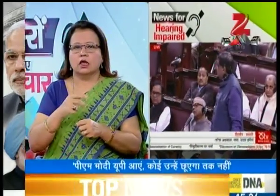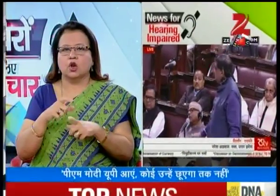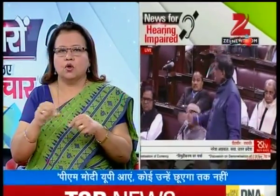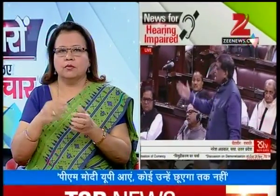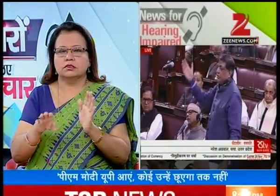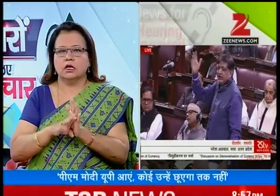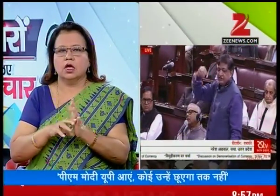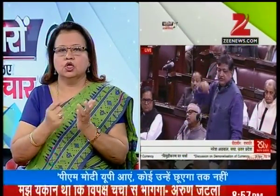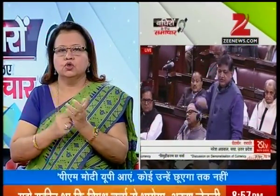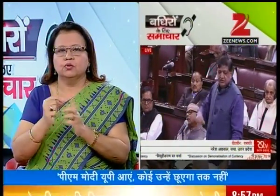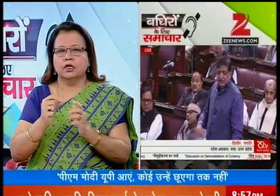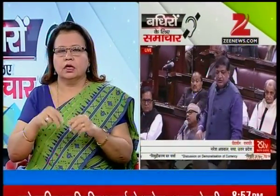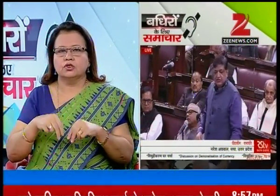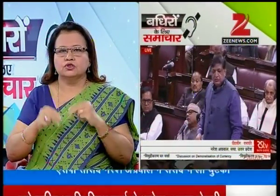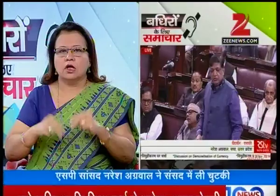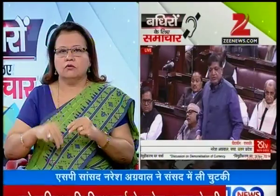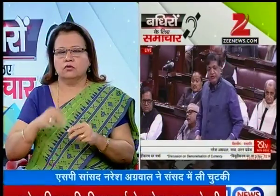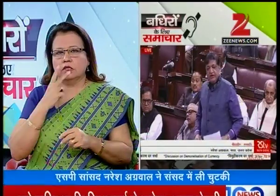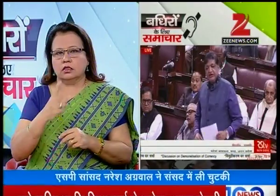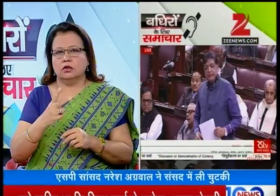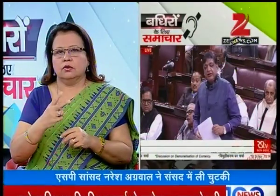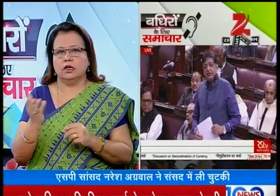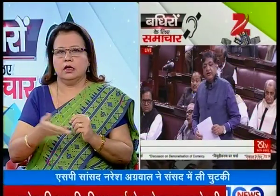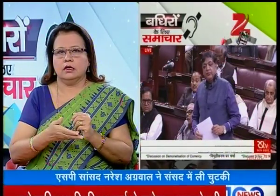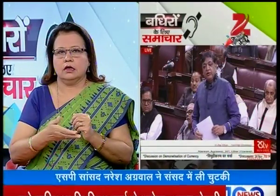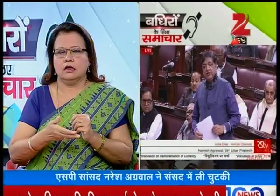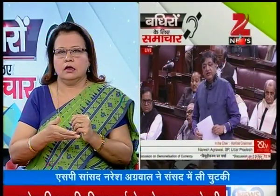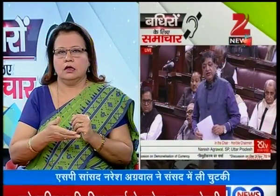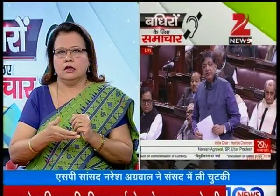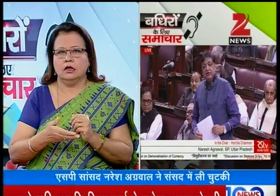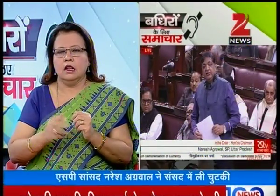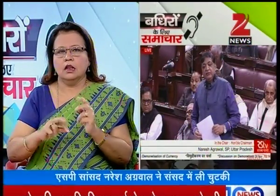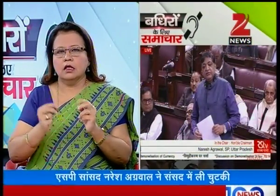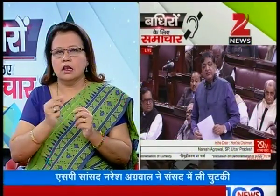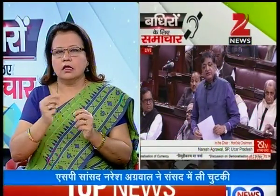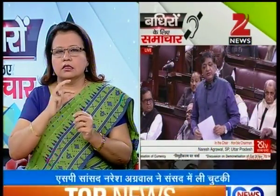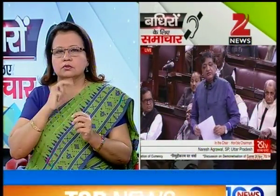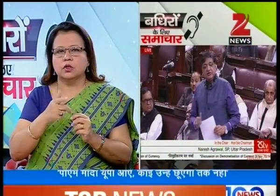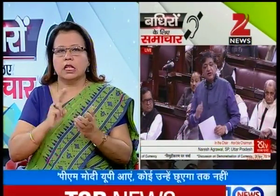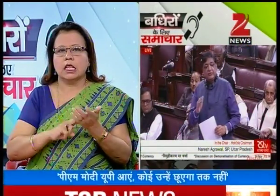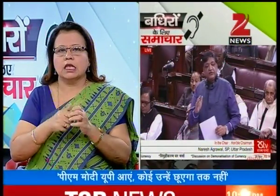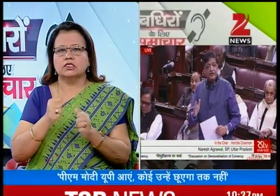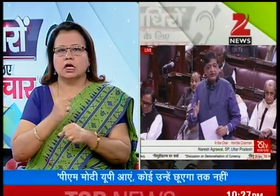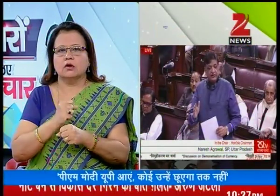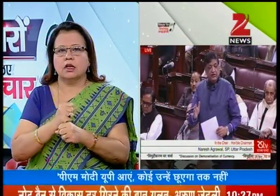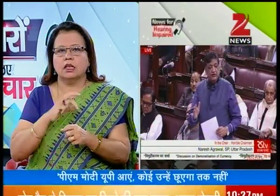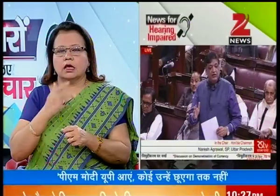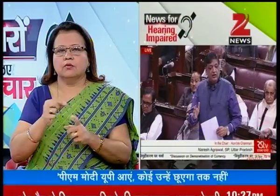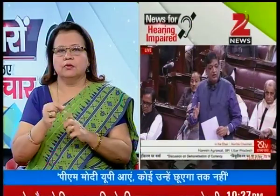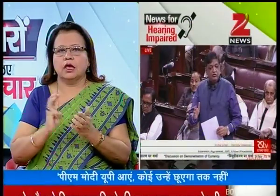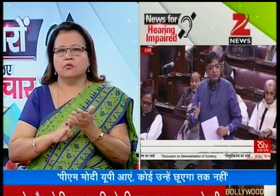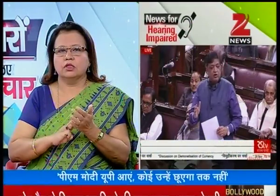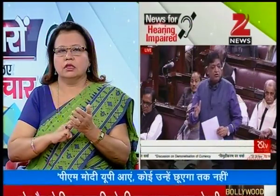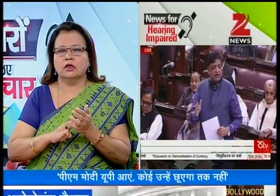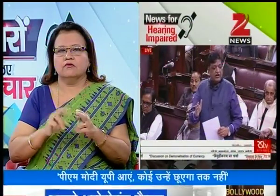कि नोट बैन का फैसला यूपी चुनाव को देखते हुए लिया गया है हल्के अंदाज में बोलते हुए नरेश अग्रवाल ने कहा कि